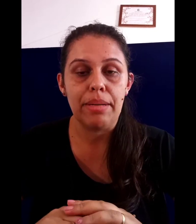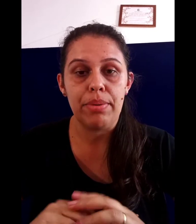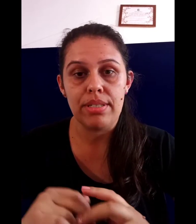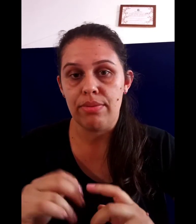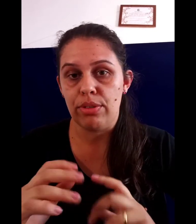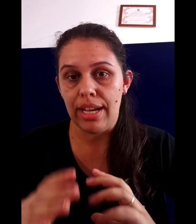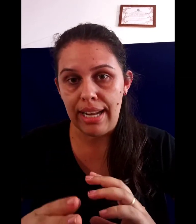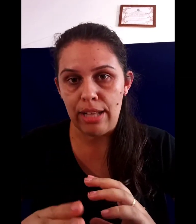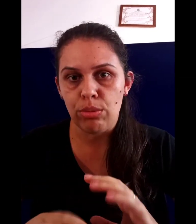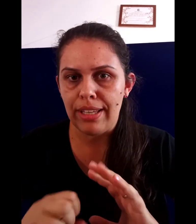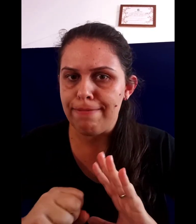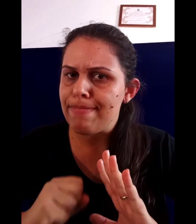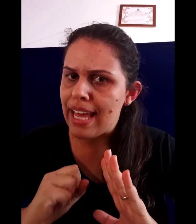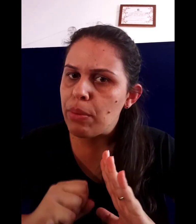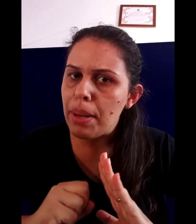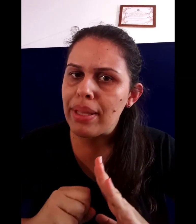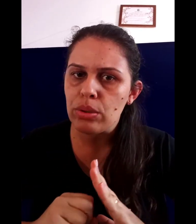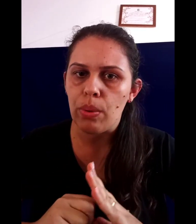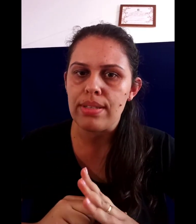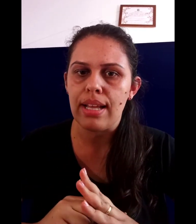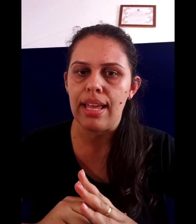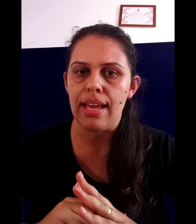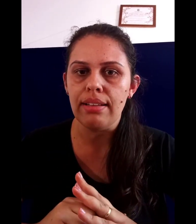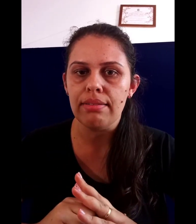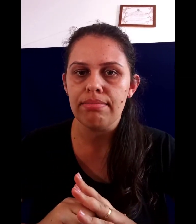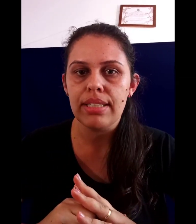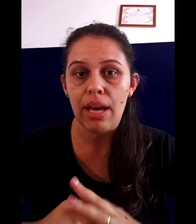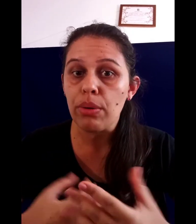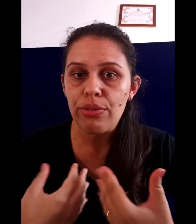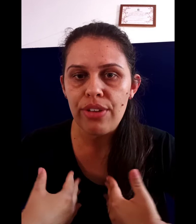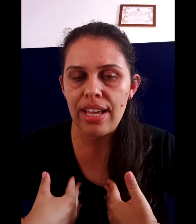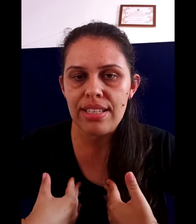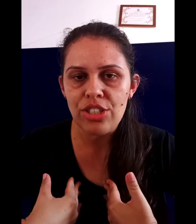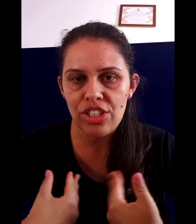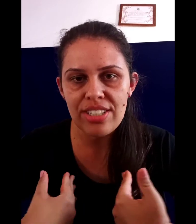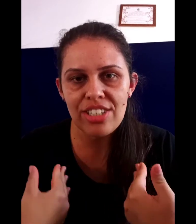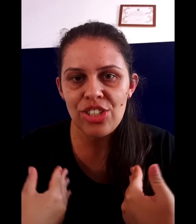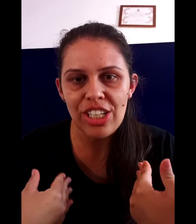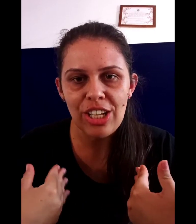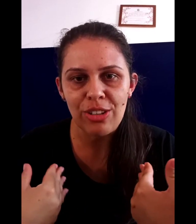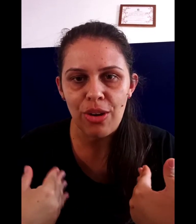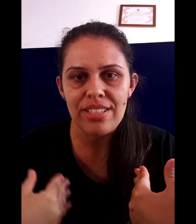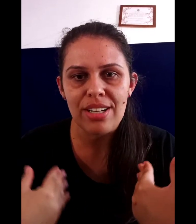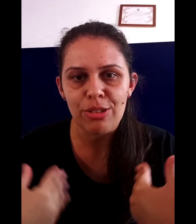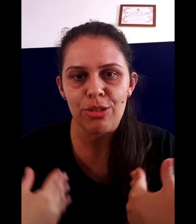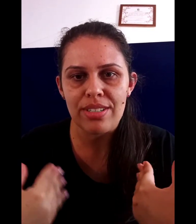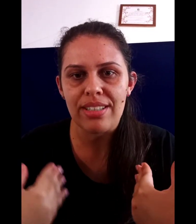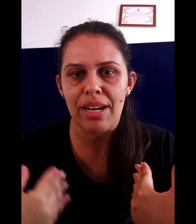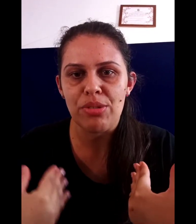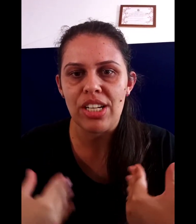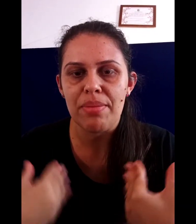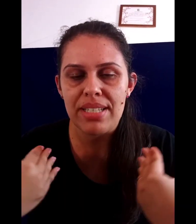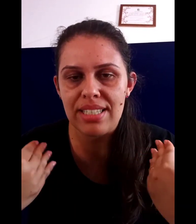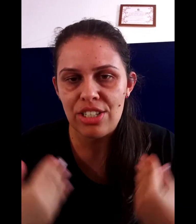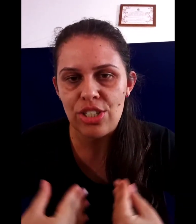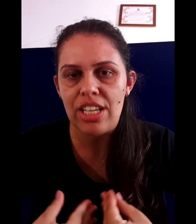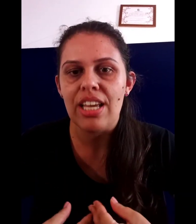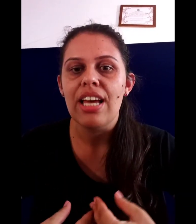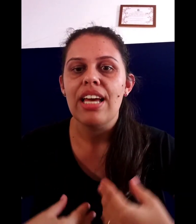Depois teve o decreto que regulamentou essa lei, que é o que fez a gente existir, né? Nós, tradutores e intérpretes de Libras, existir e